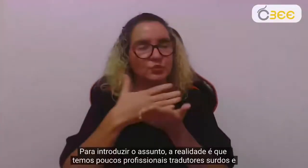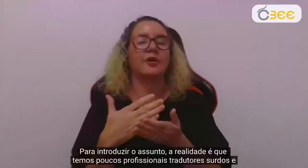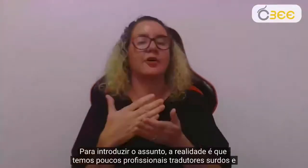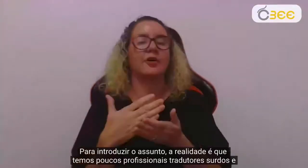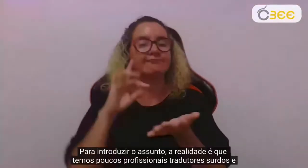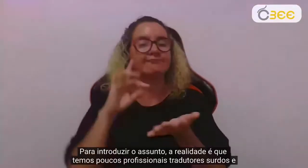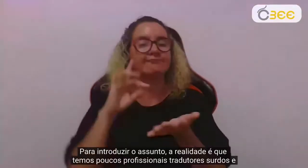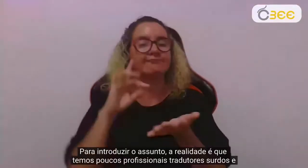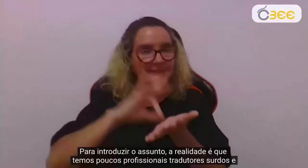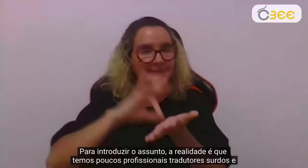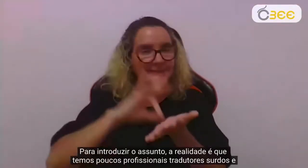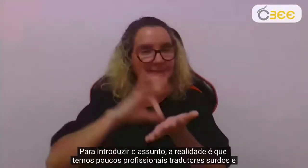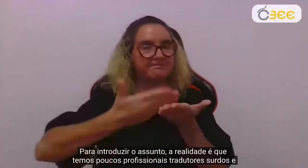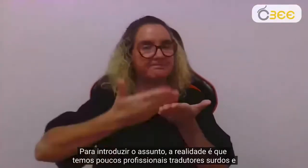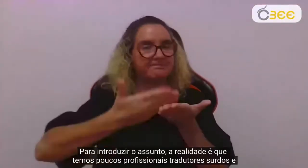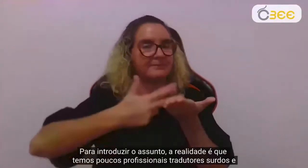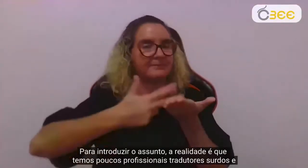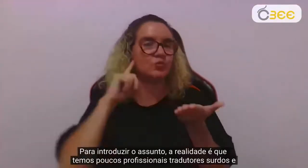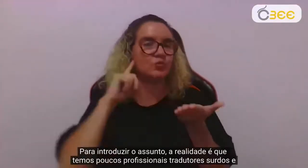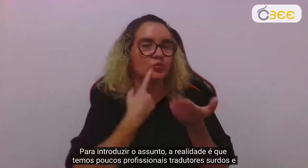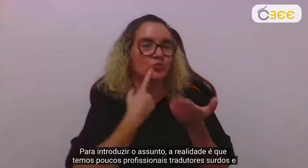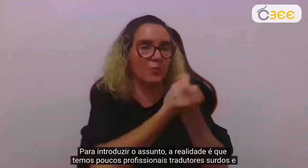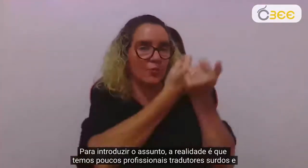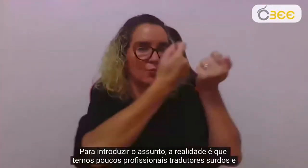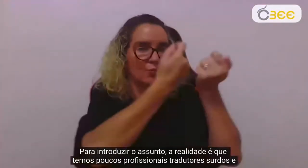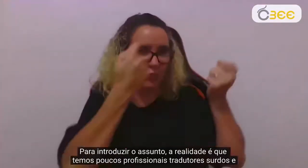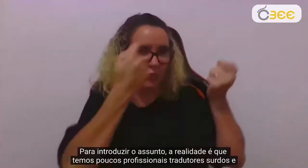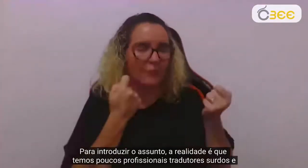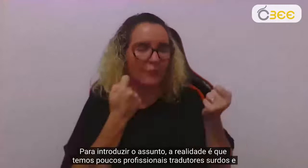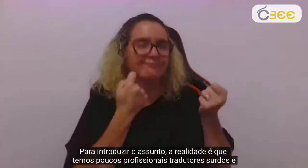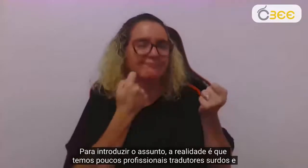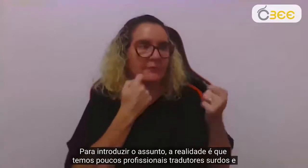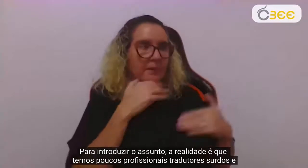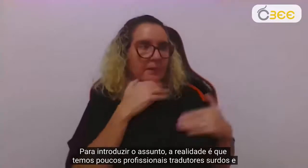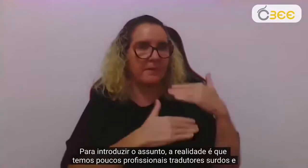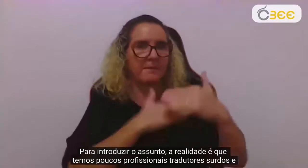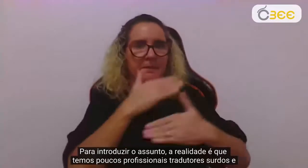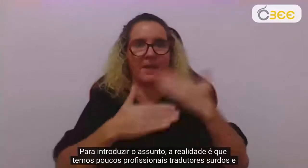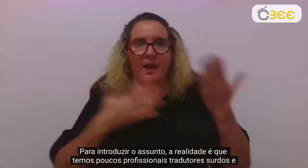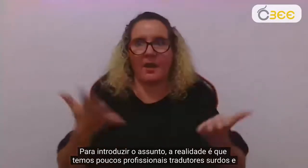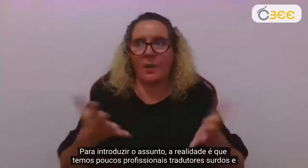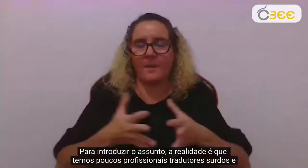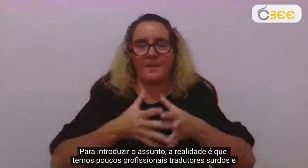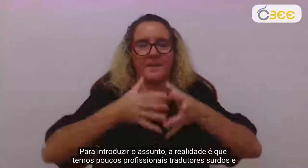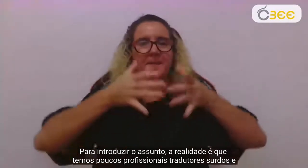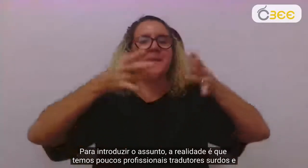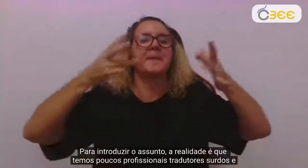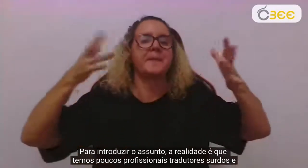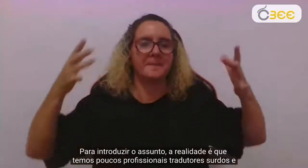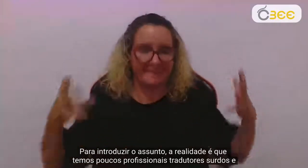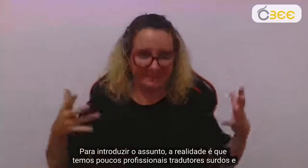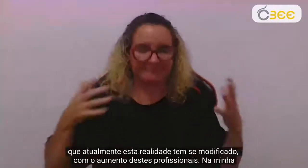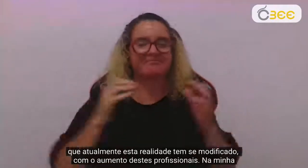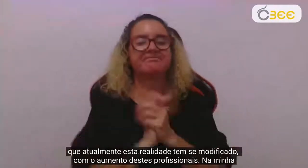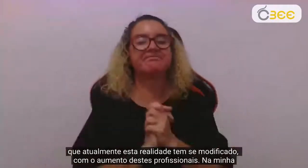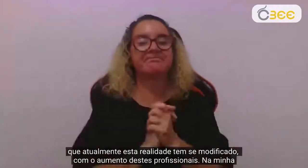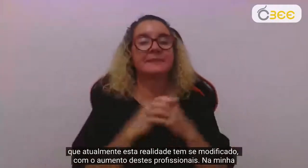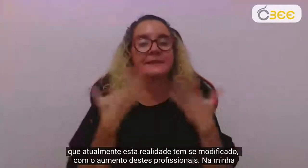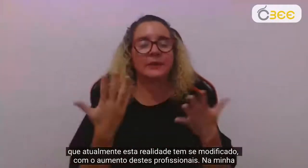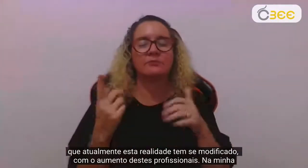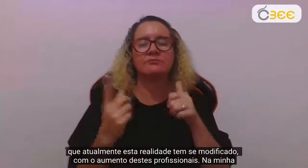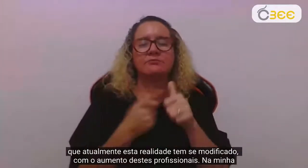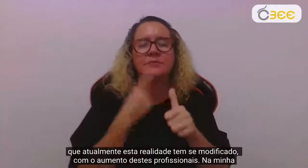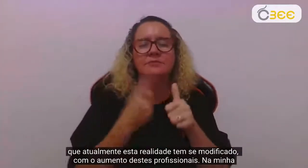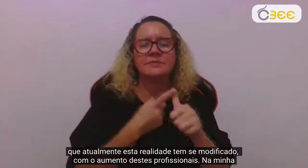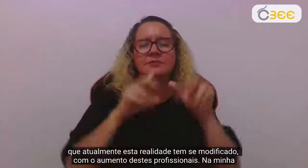Para introduzir o assunto, a realidade é que temos poucos profissionais tradutores surdos e que atualmente